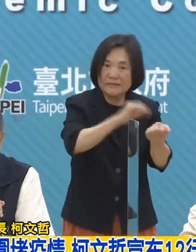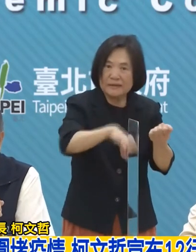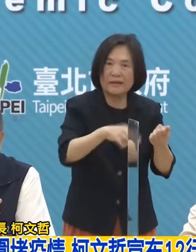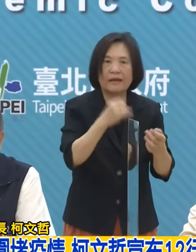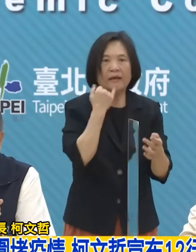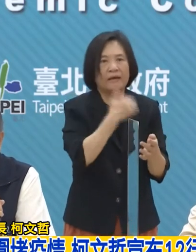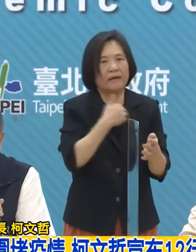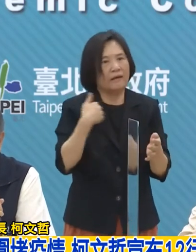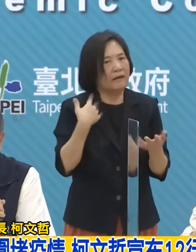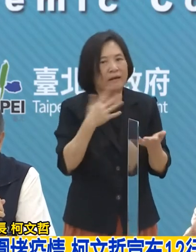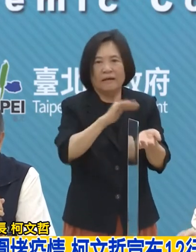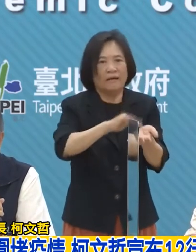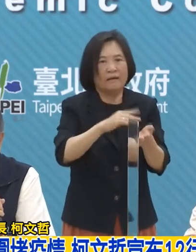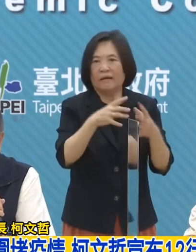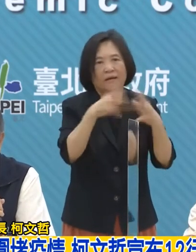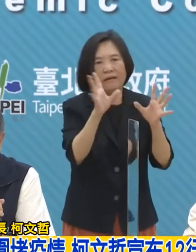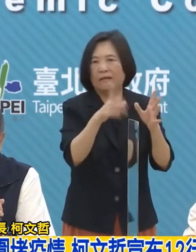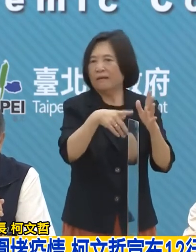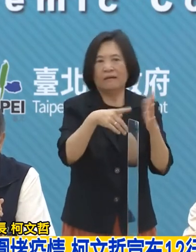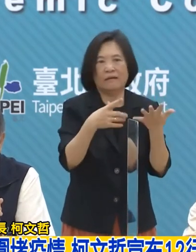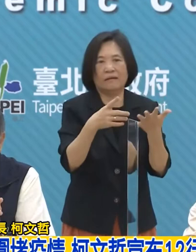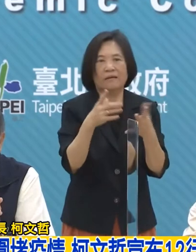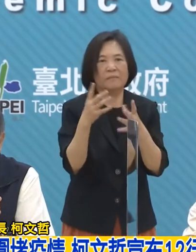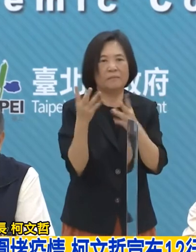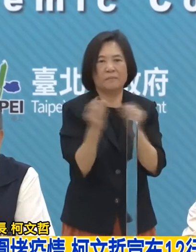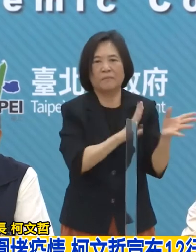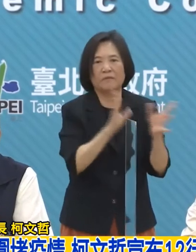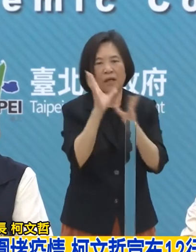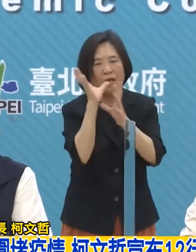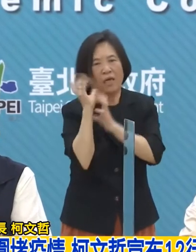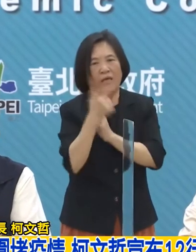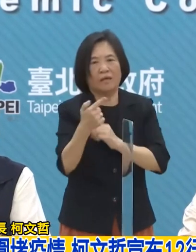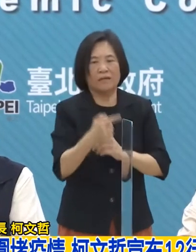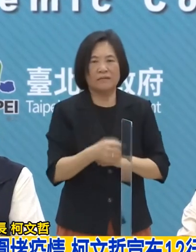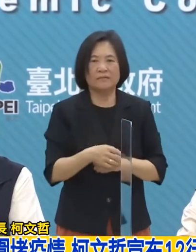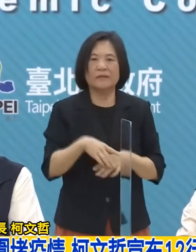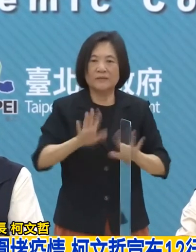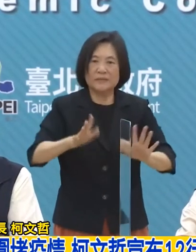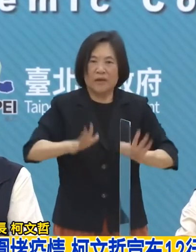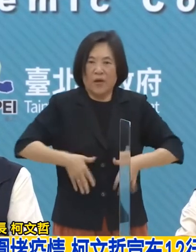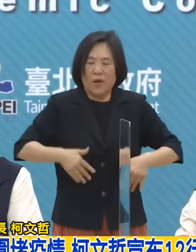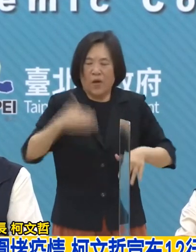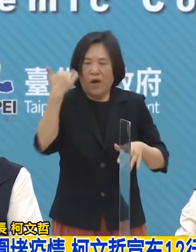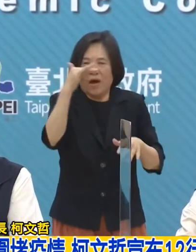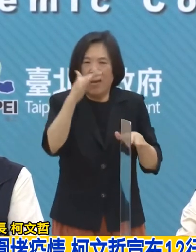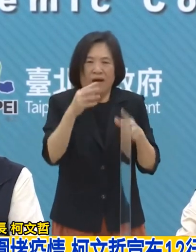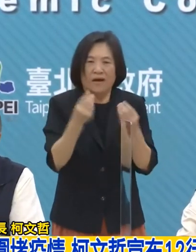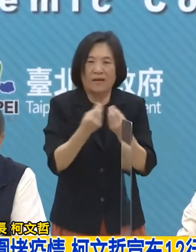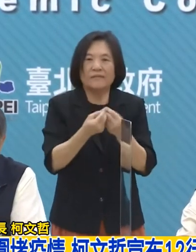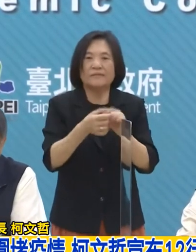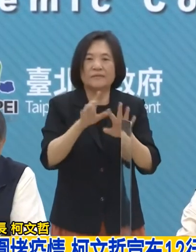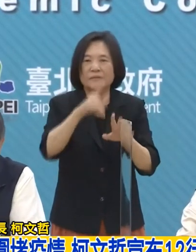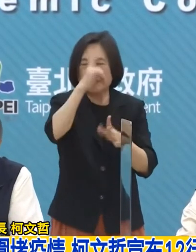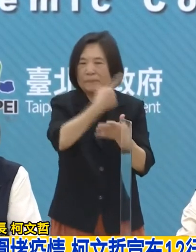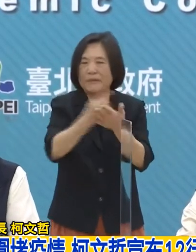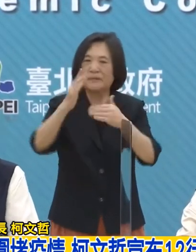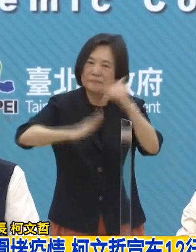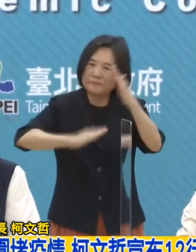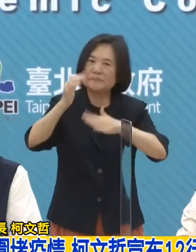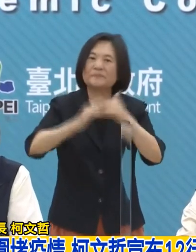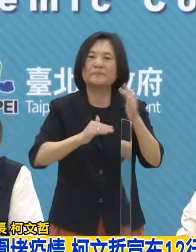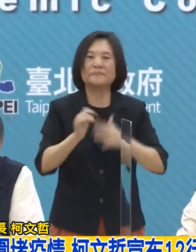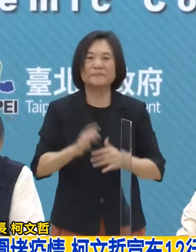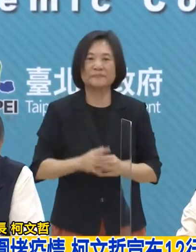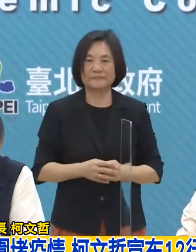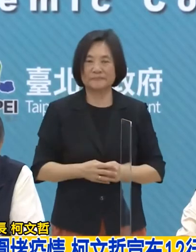个常常在危机的时候，就需要大家帮忙，才能够一起度过难关。